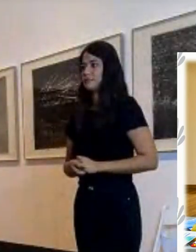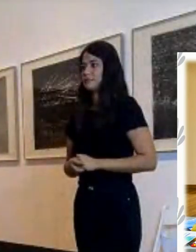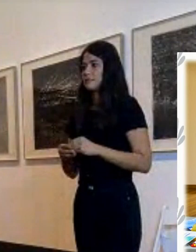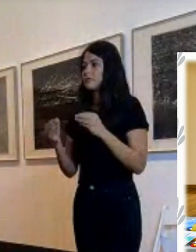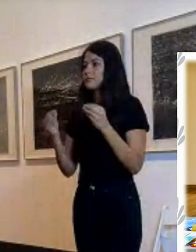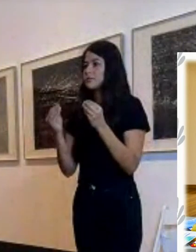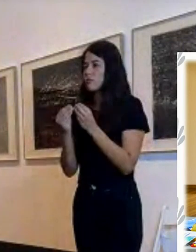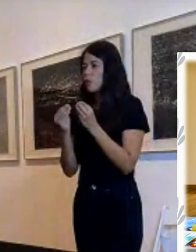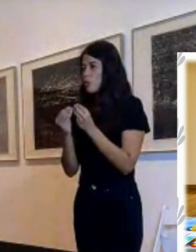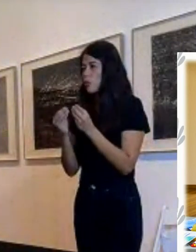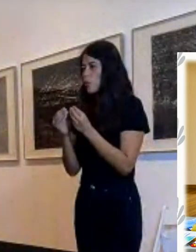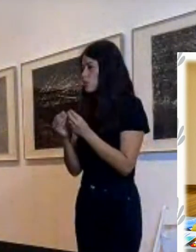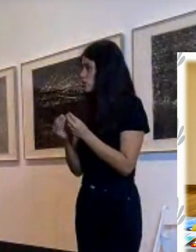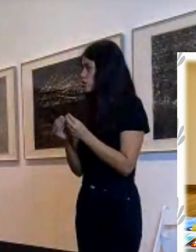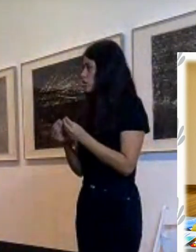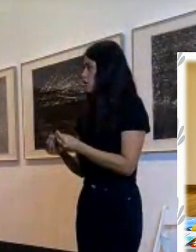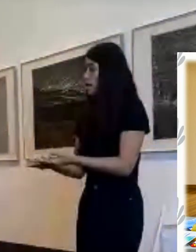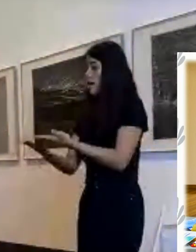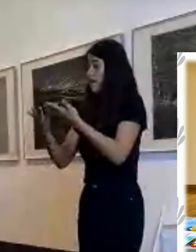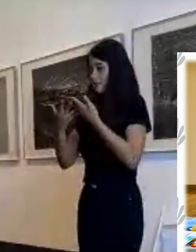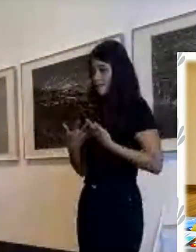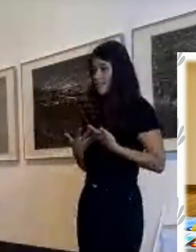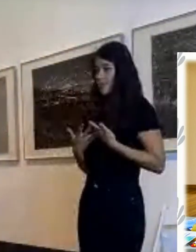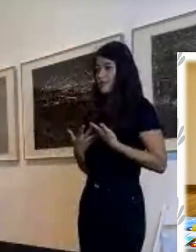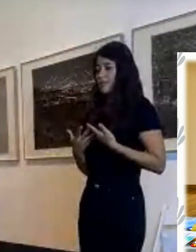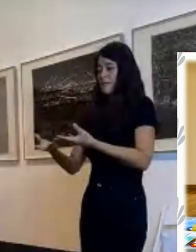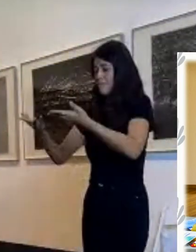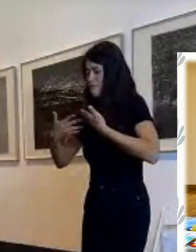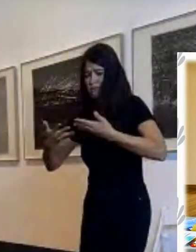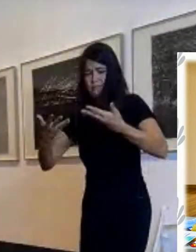Mucho recibimos y mucho entregamos.